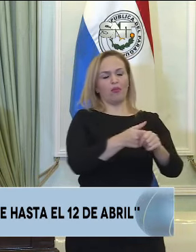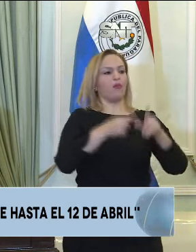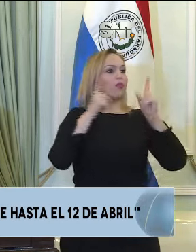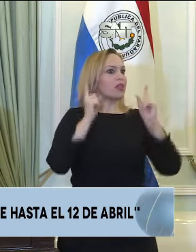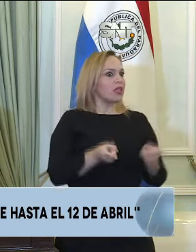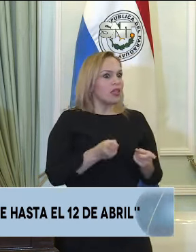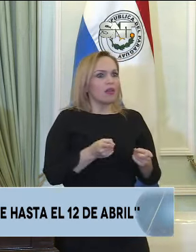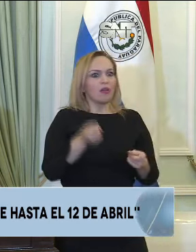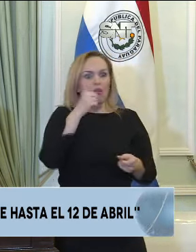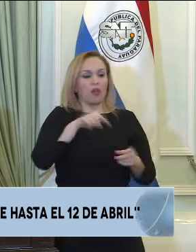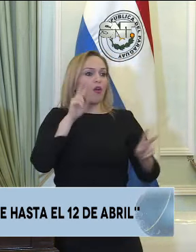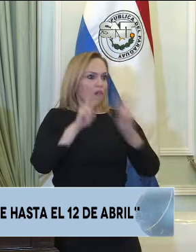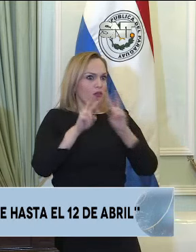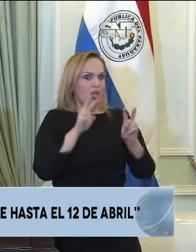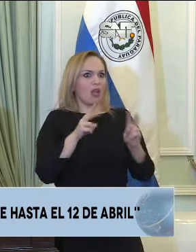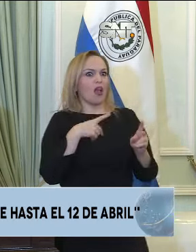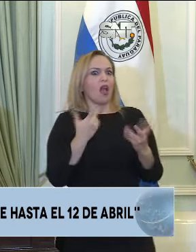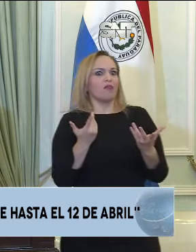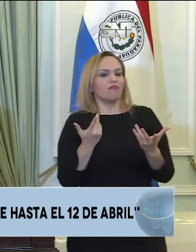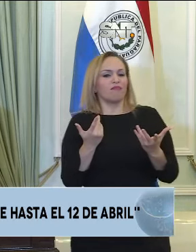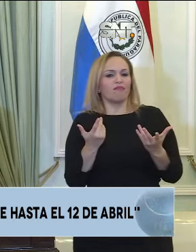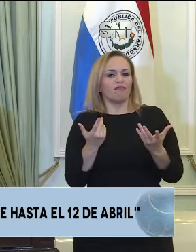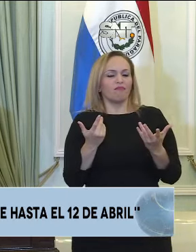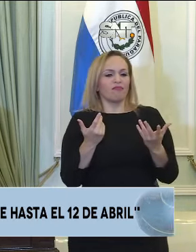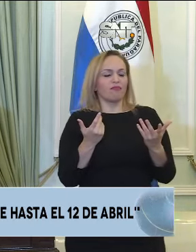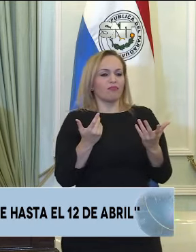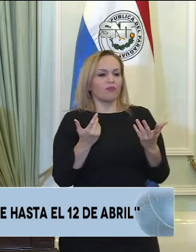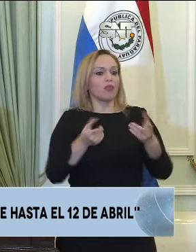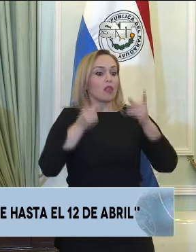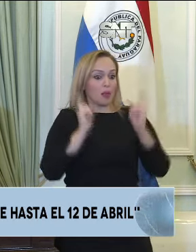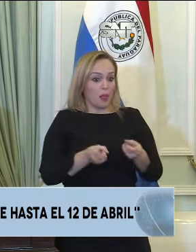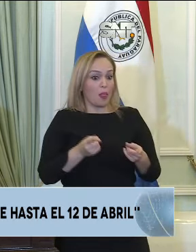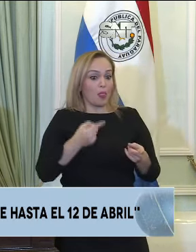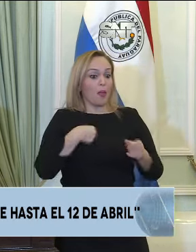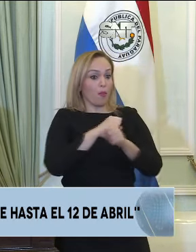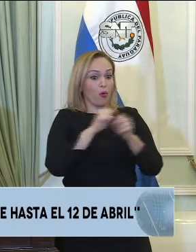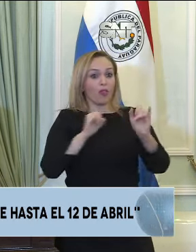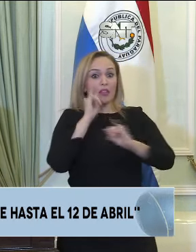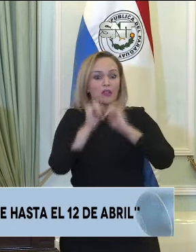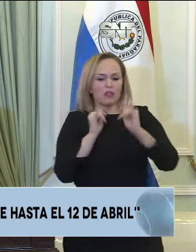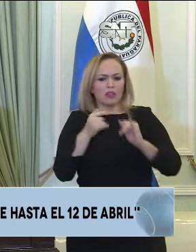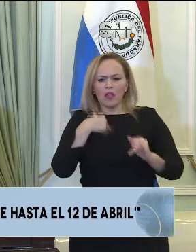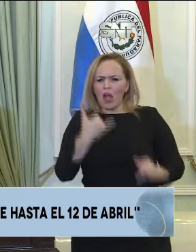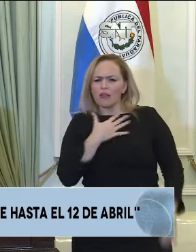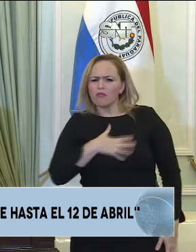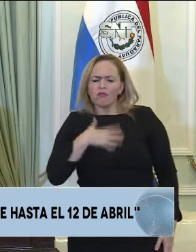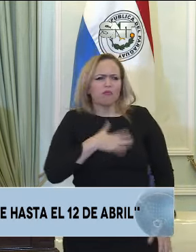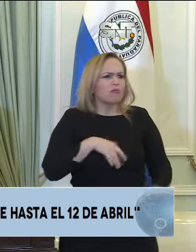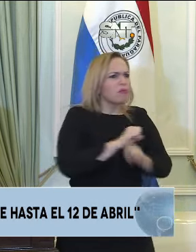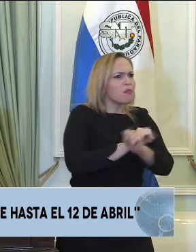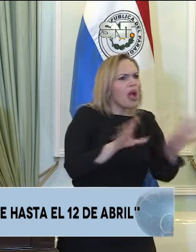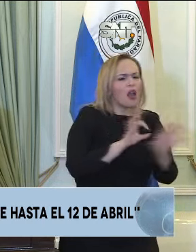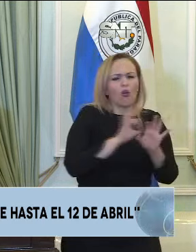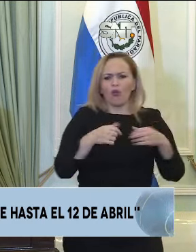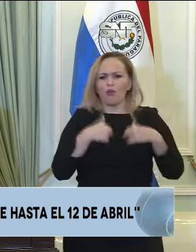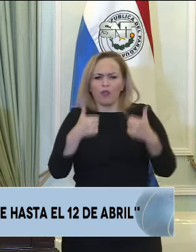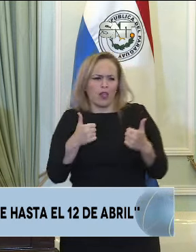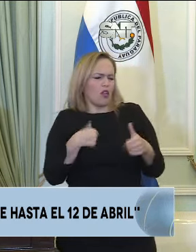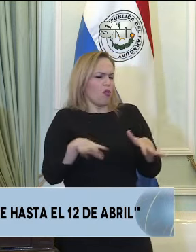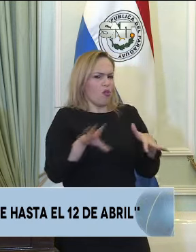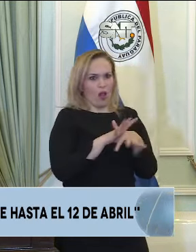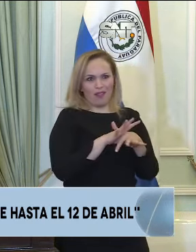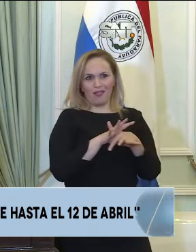también el autorreporte de esto. sea, tienen la posibilidad de ellos mismos reportar si desarrollan síntomas. Ahora se hace exactamente lo